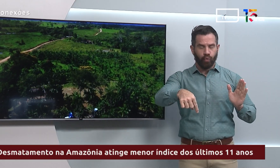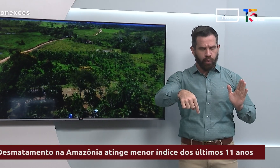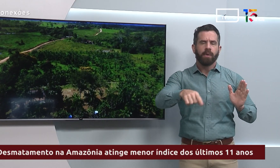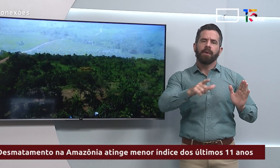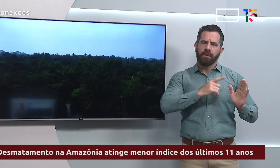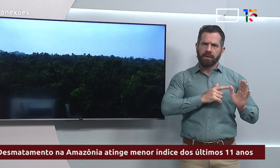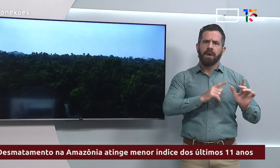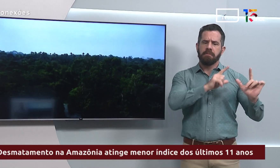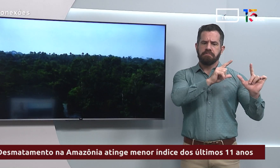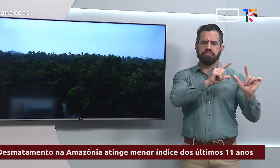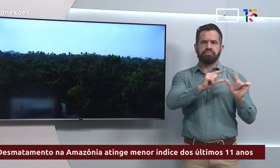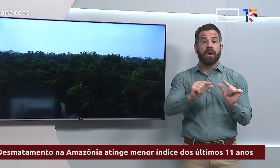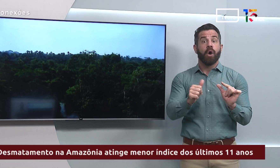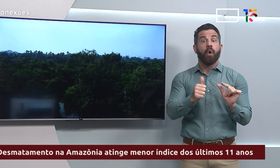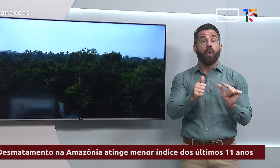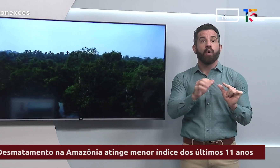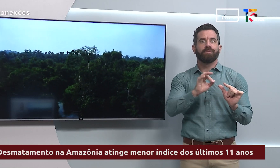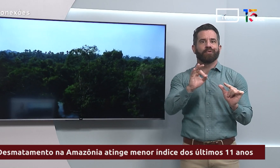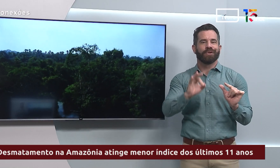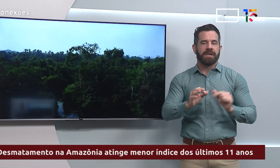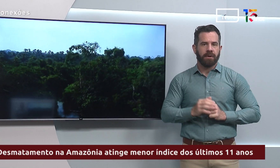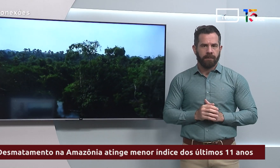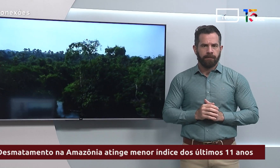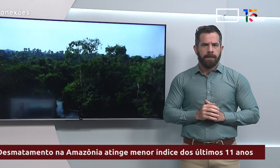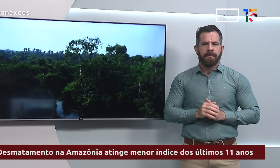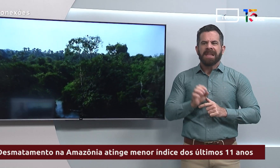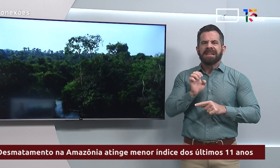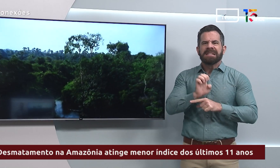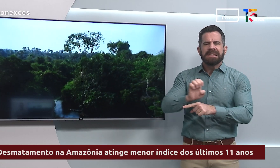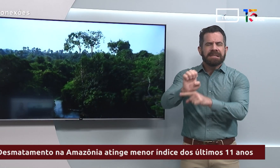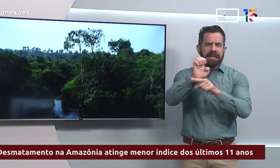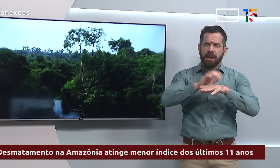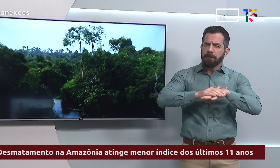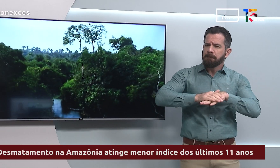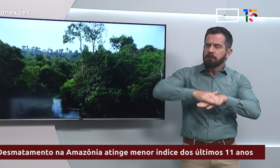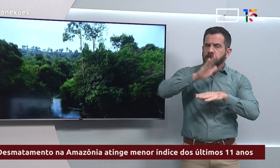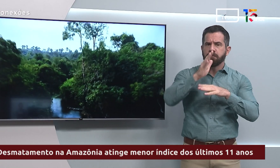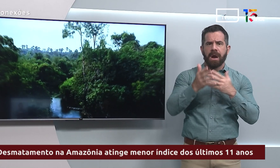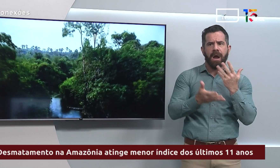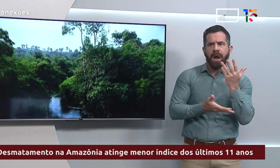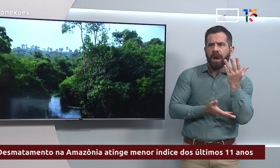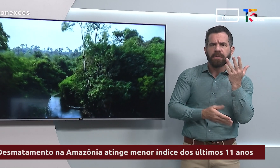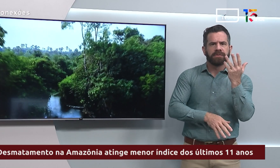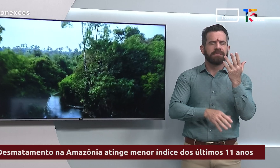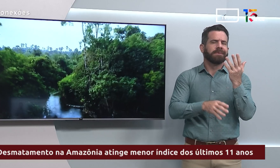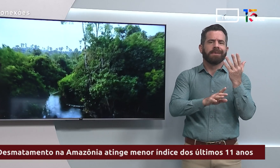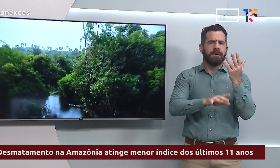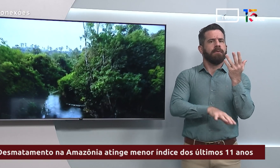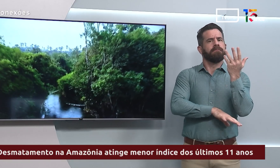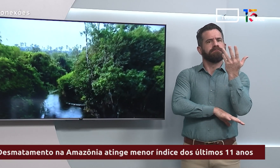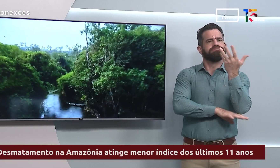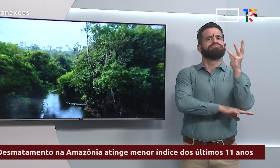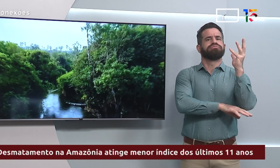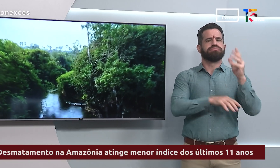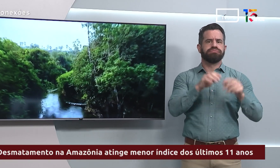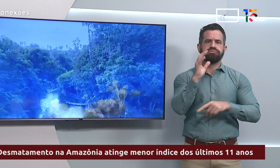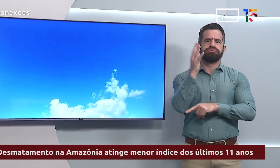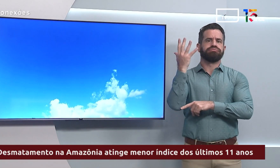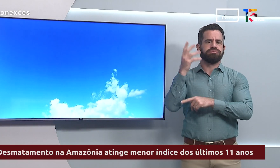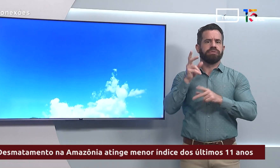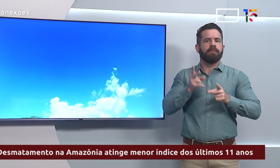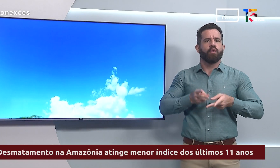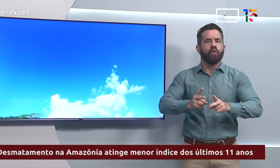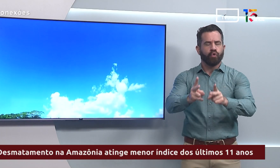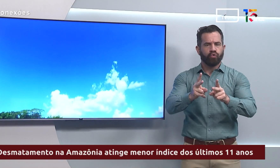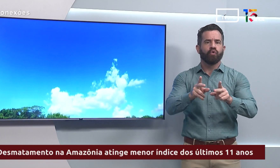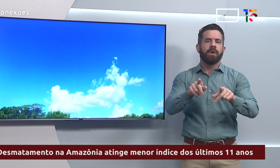foi de 11%. Os estados que mais se destacaram na manutenção da floresta de pé foram Tocantins,